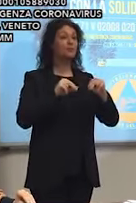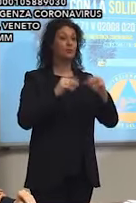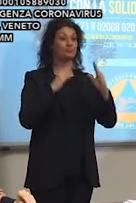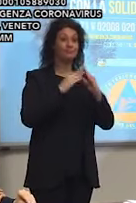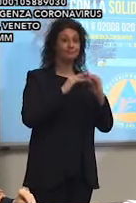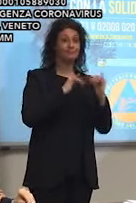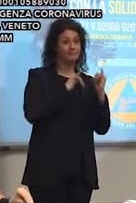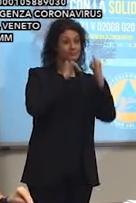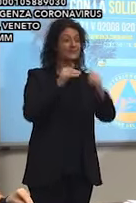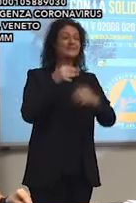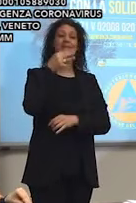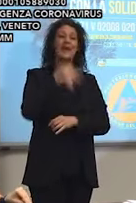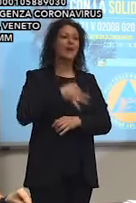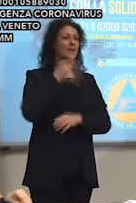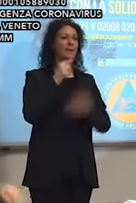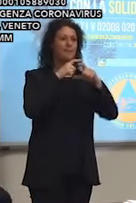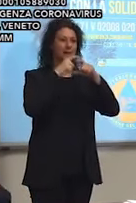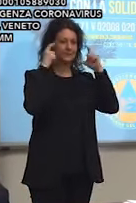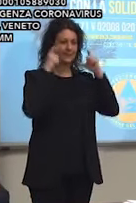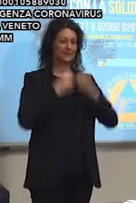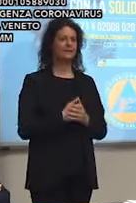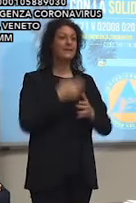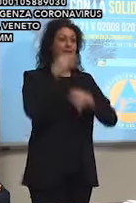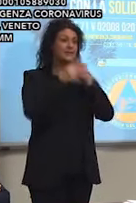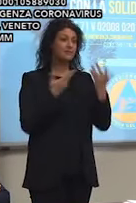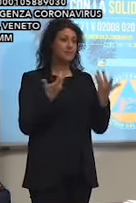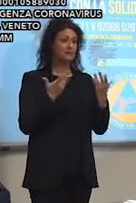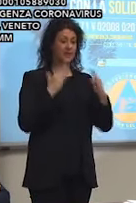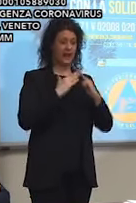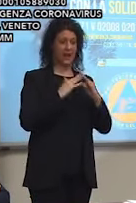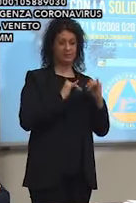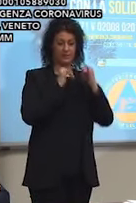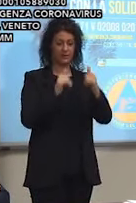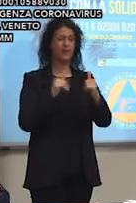accompagnate dalla mascherina, nel senso che se si esce di casa ci si mette la mascherina.